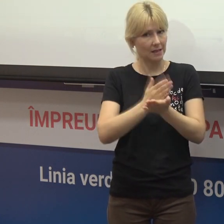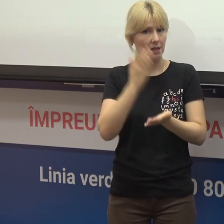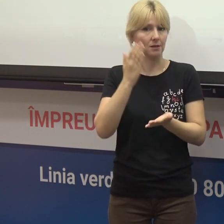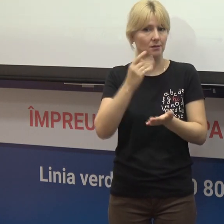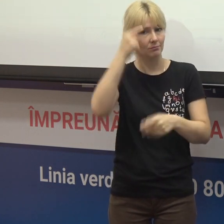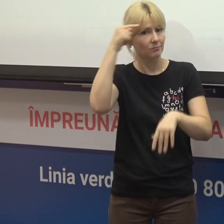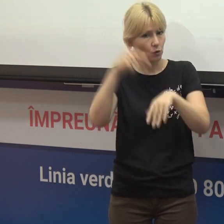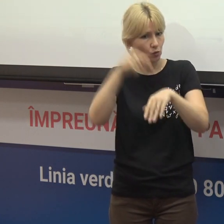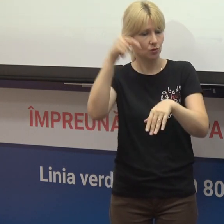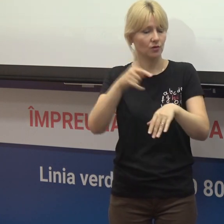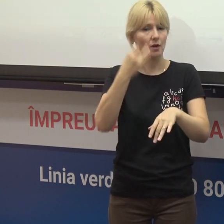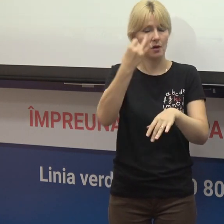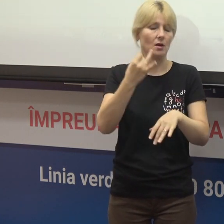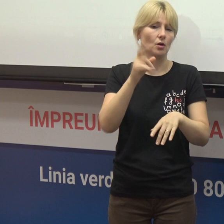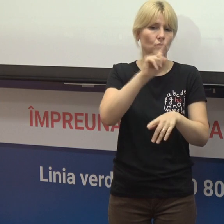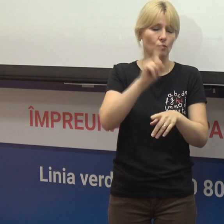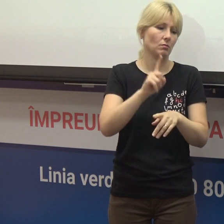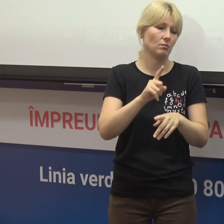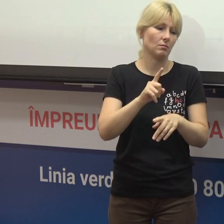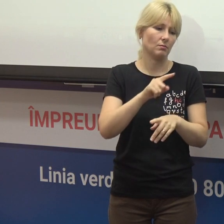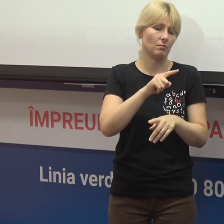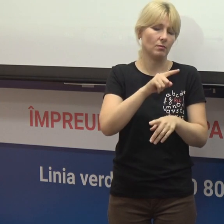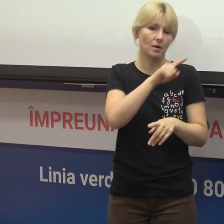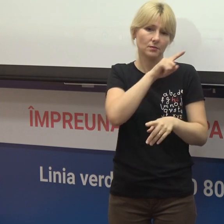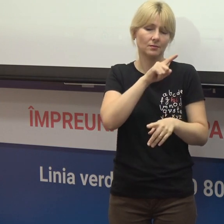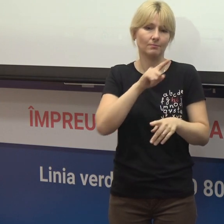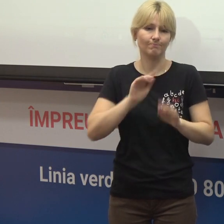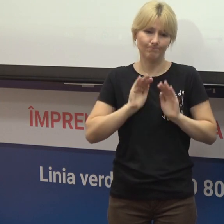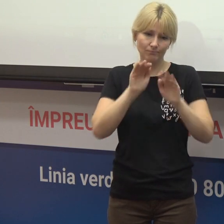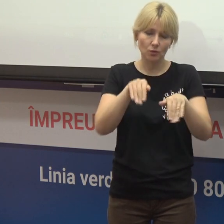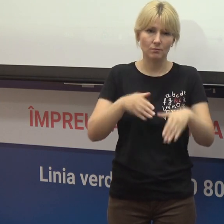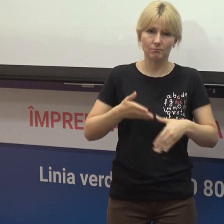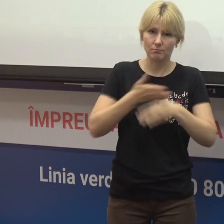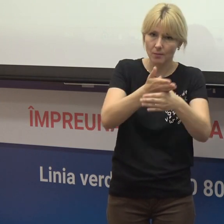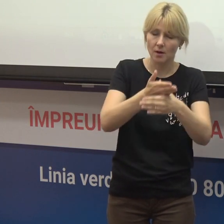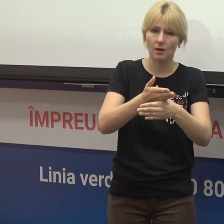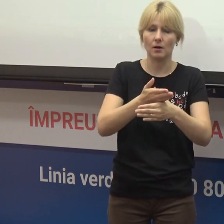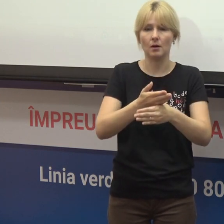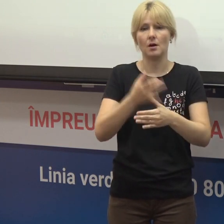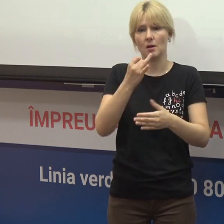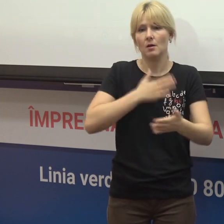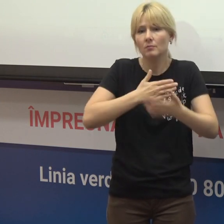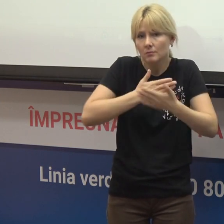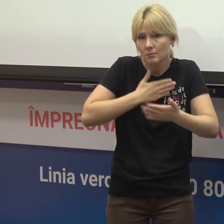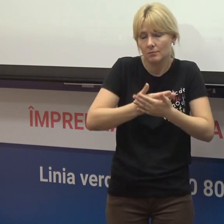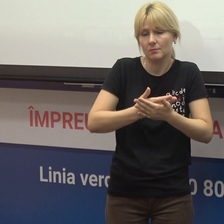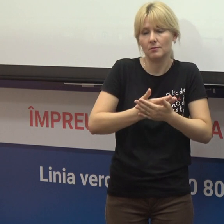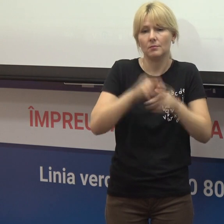sensibilizați și solicitarea este ca ultimii să se implice la maximum promovarea principiului de vaccinare